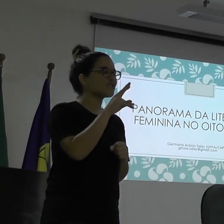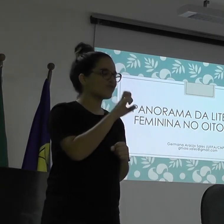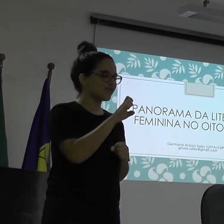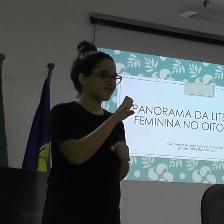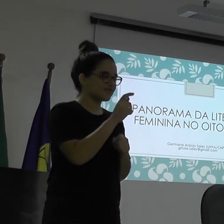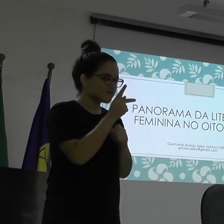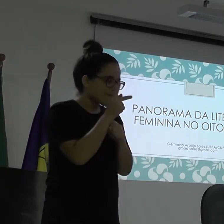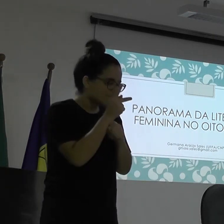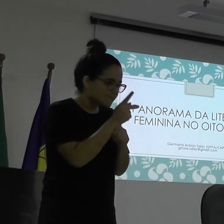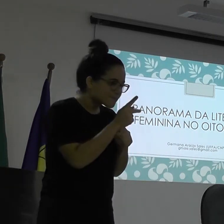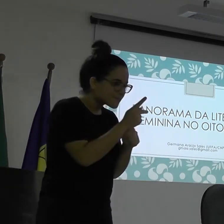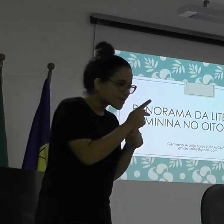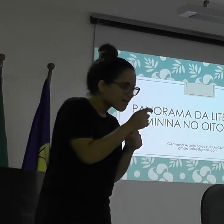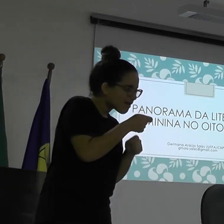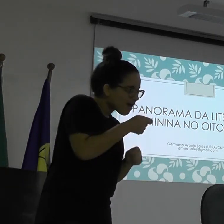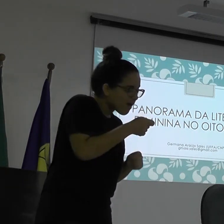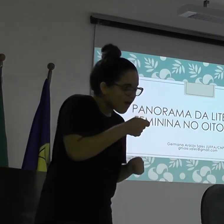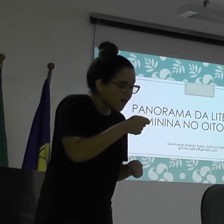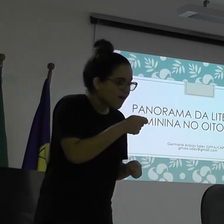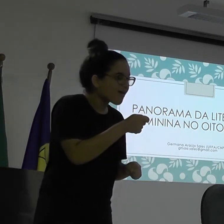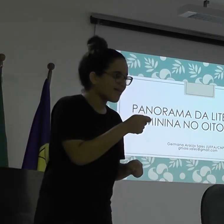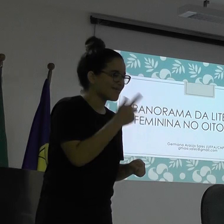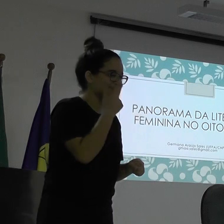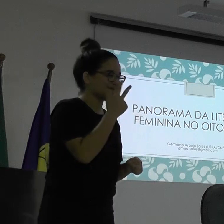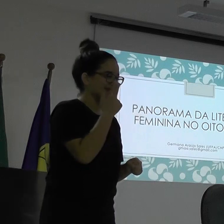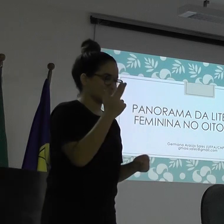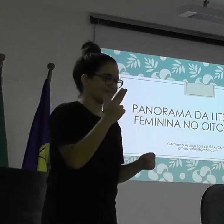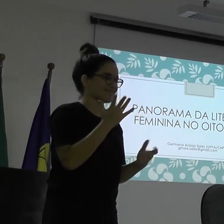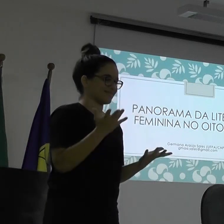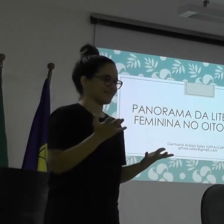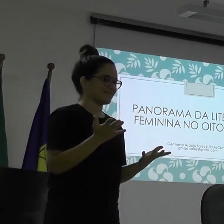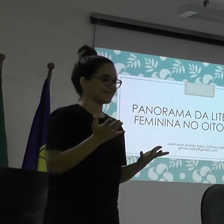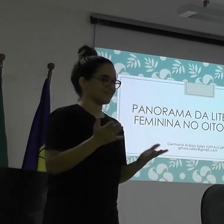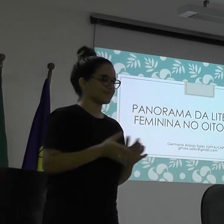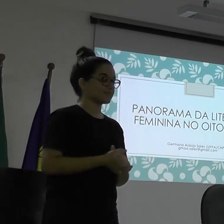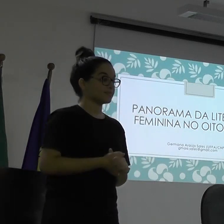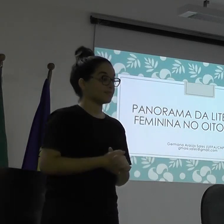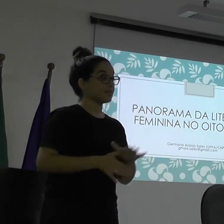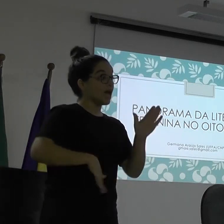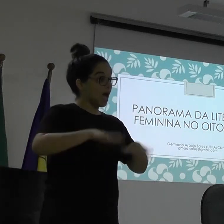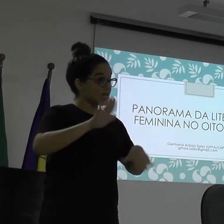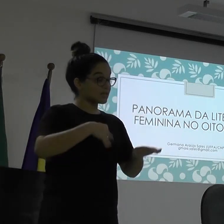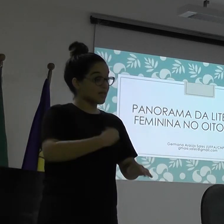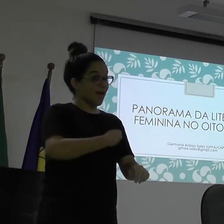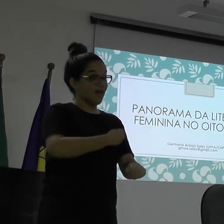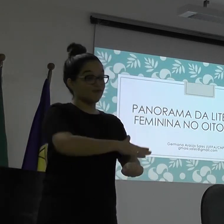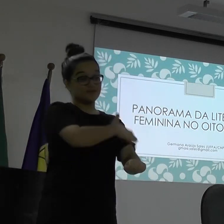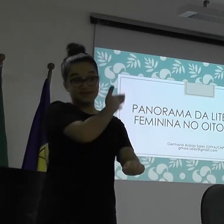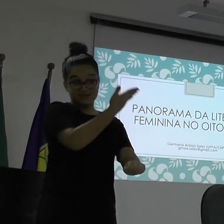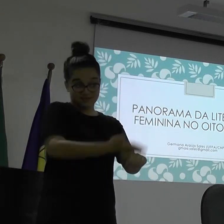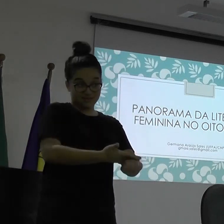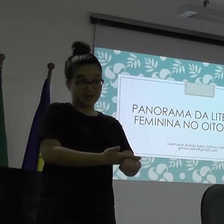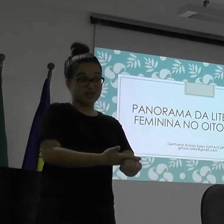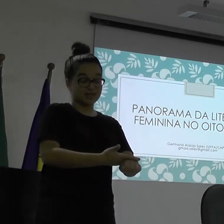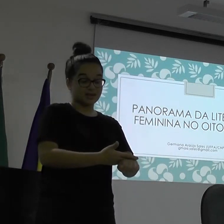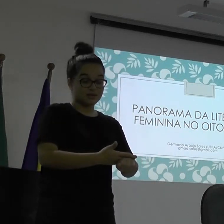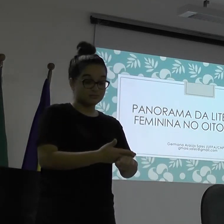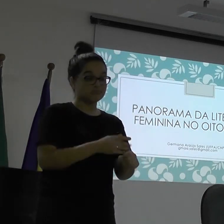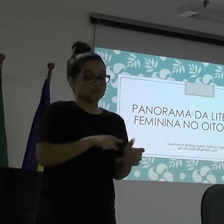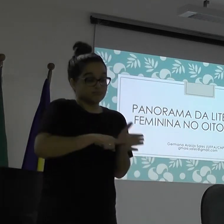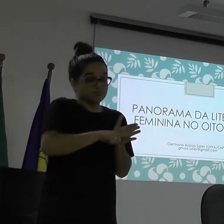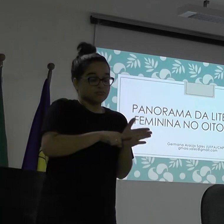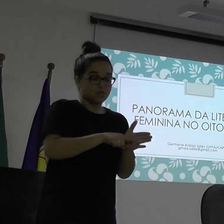chegam assim no seu colo. Às vezes você trabalha uma vida toda, como eu já trabalho, e tem